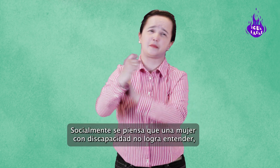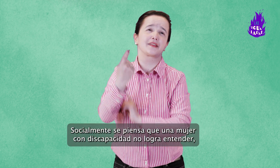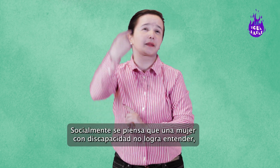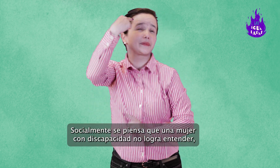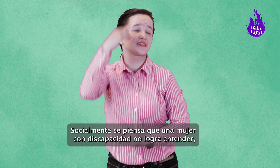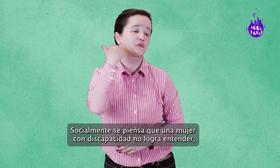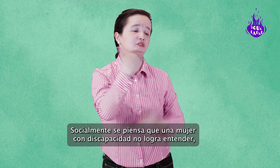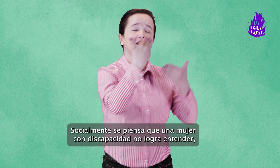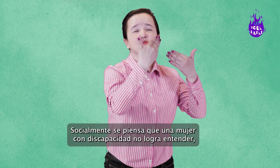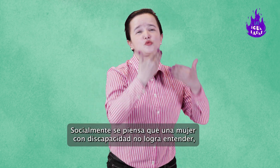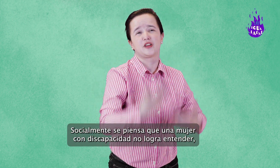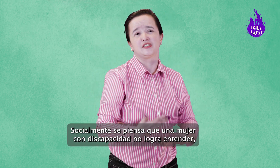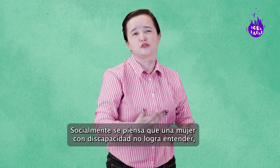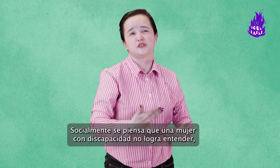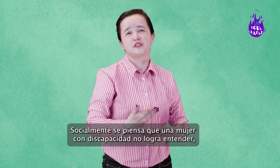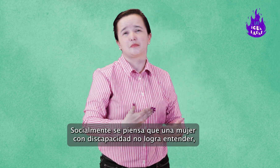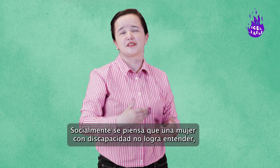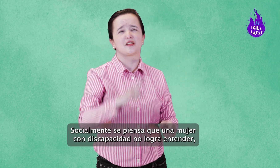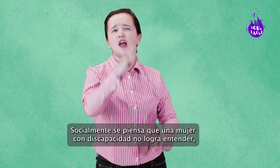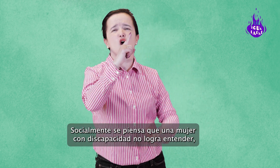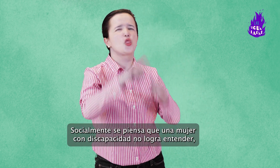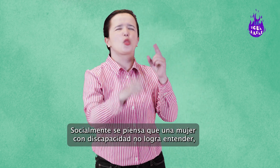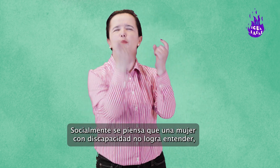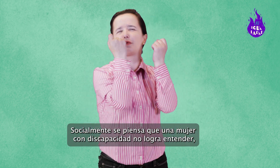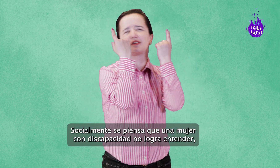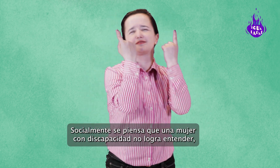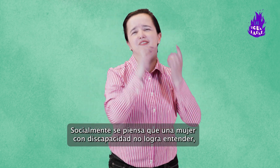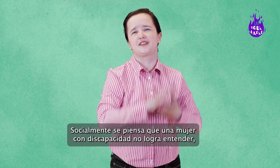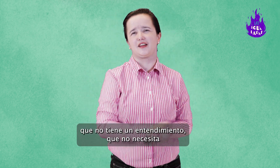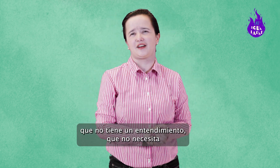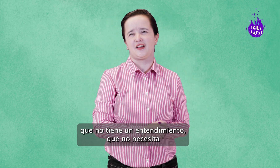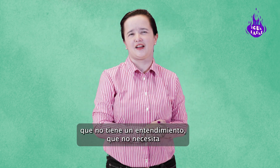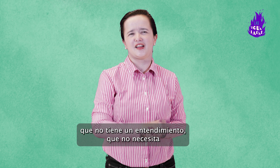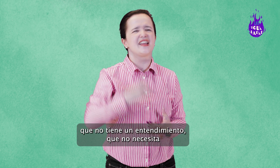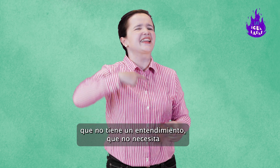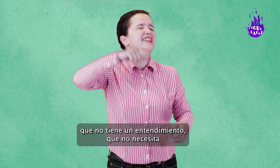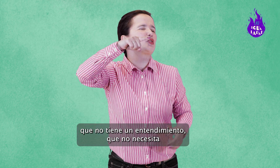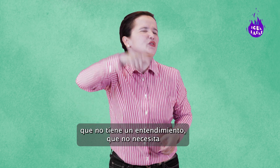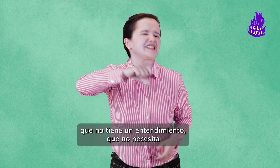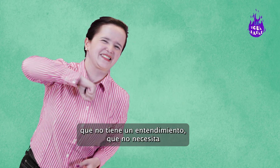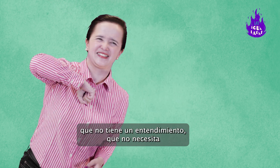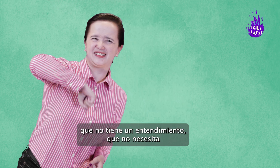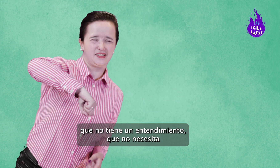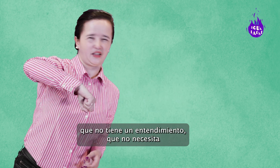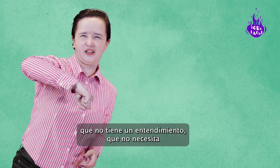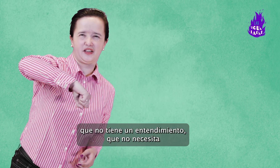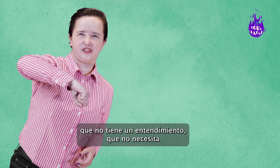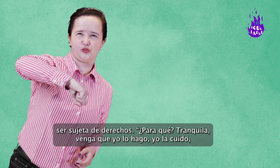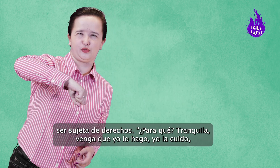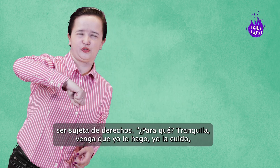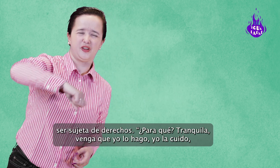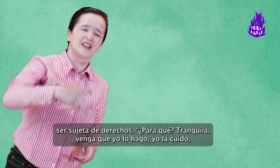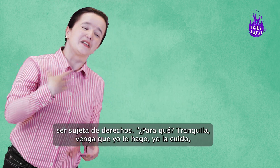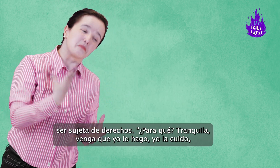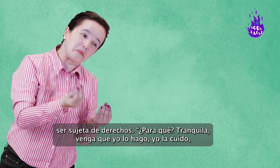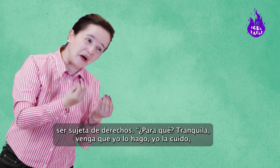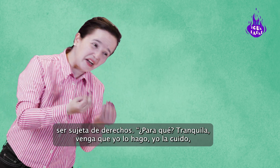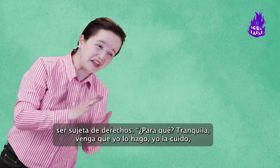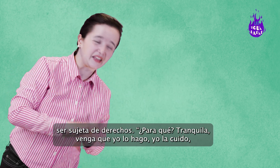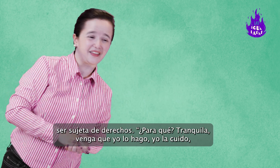Socialmente se piensa que una mujer con discapacidad no logra entender, que no tiene un entendimiento, que no necesita ser sujeta a derechos. ¿Para